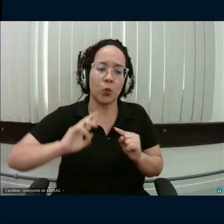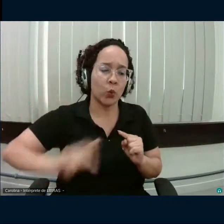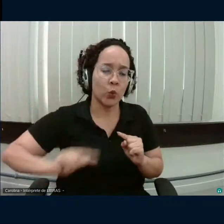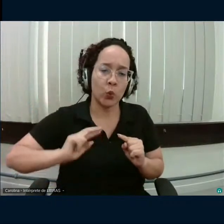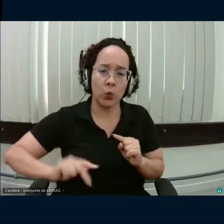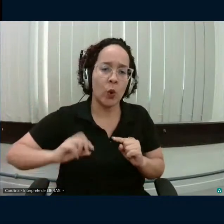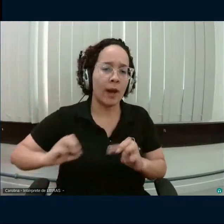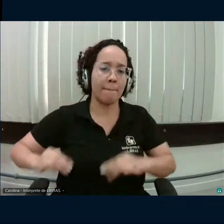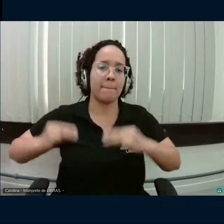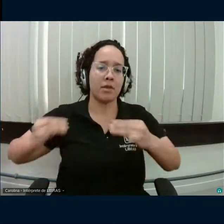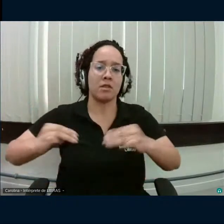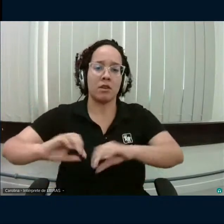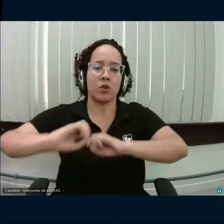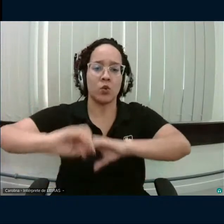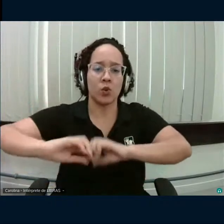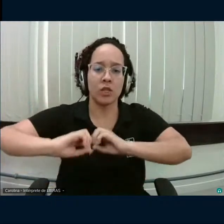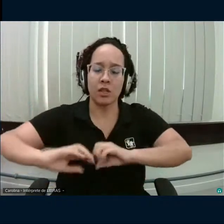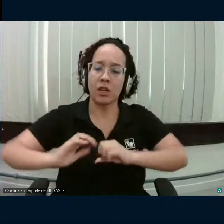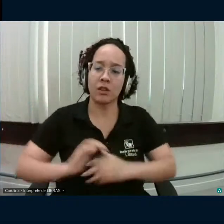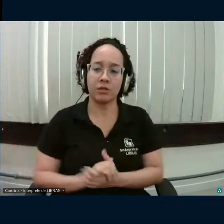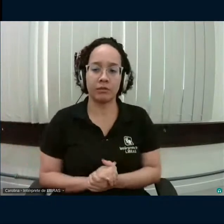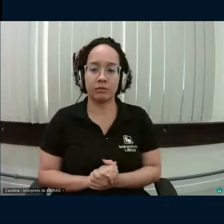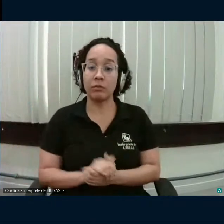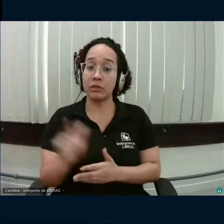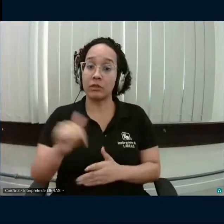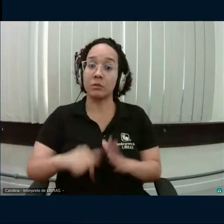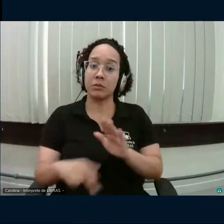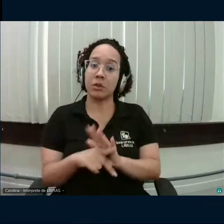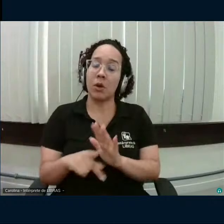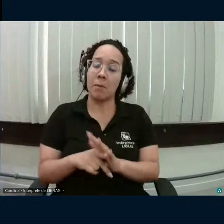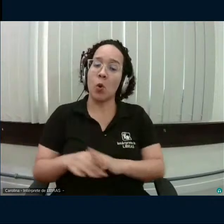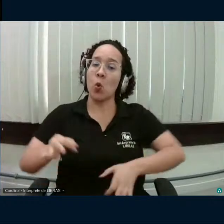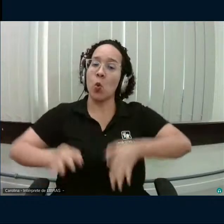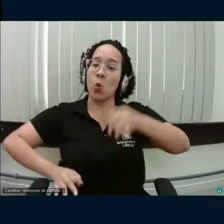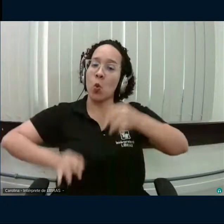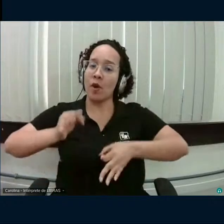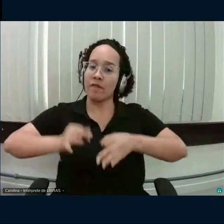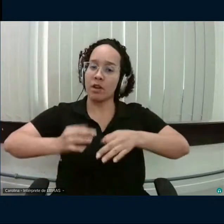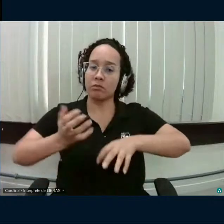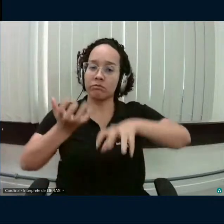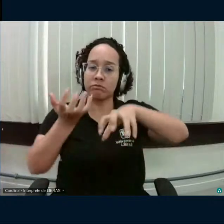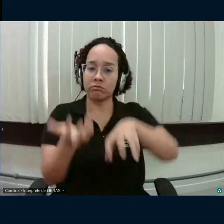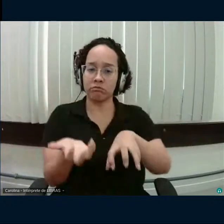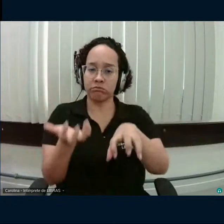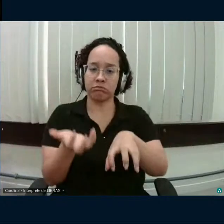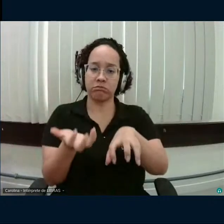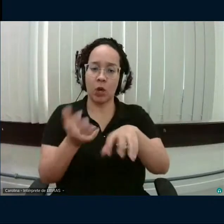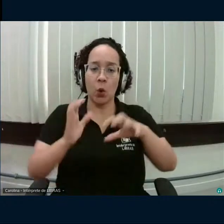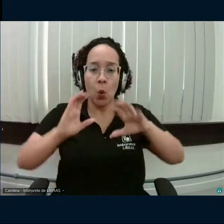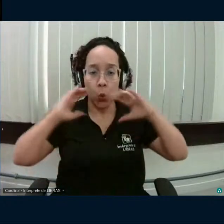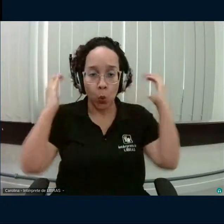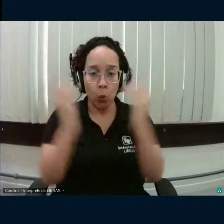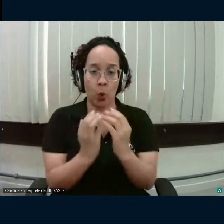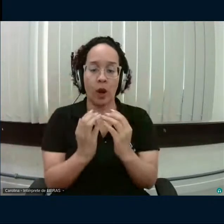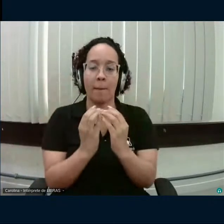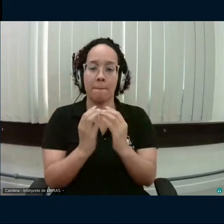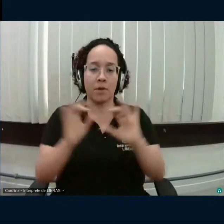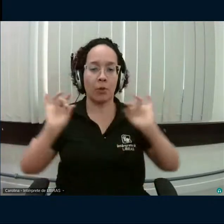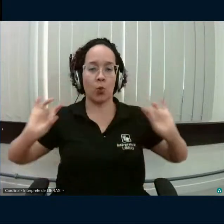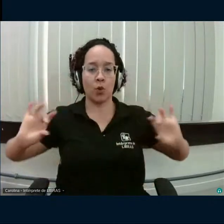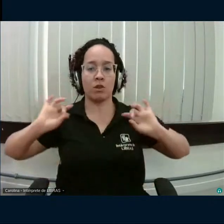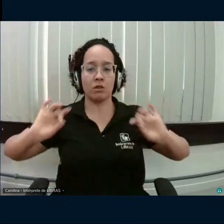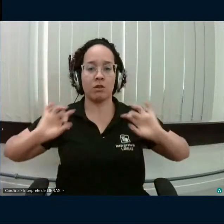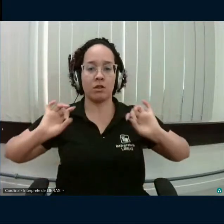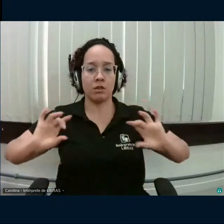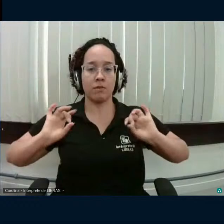Poder Executivo, que não era do governo Dilma, era do Congresso Nacional, esse sim, né, uma comissão especial destinada